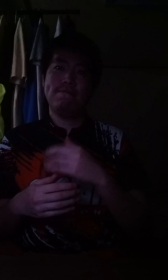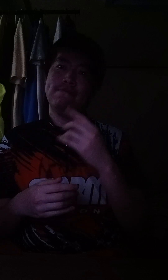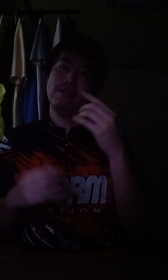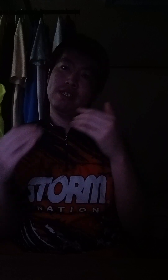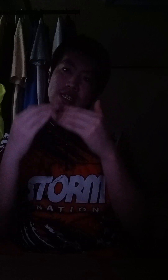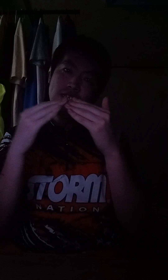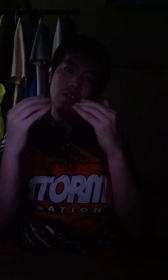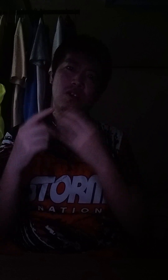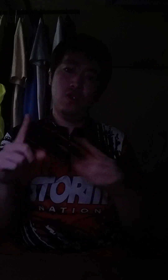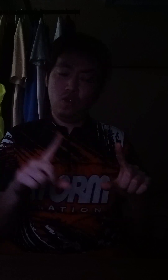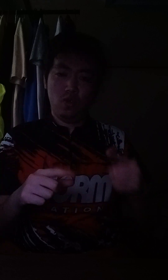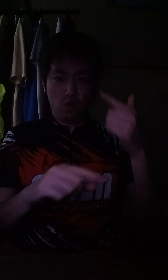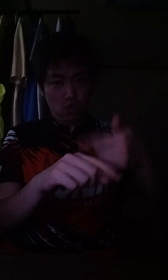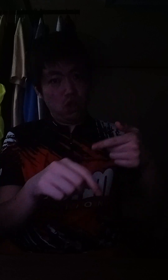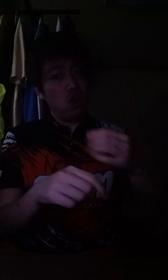승현이가 곧 퇴원할 수 있을까요?